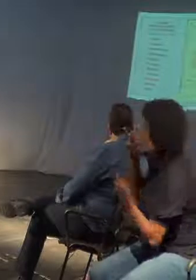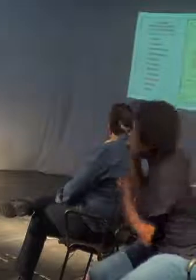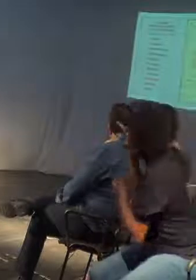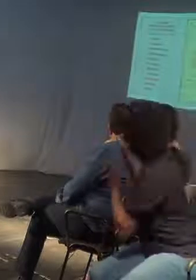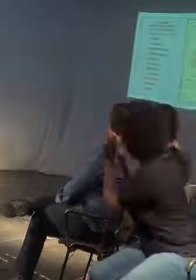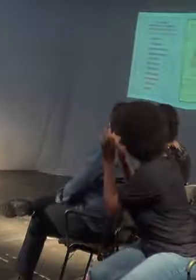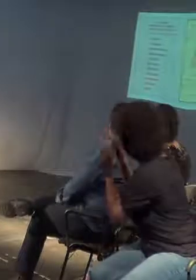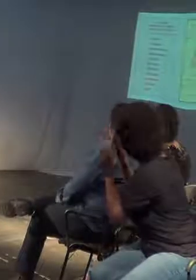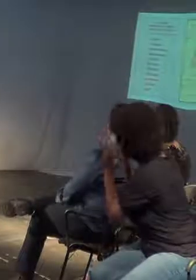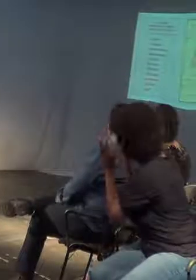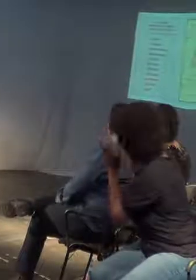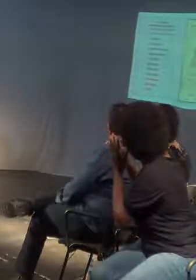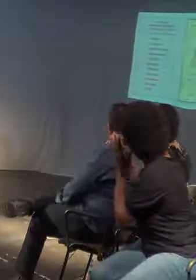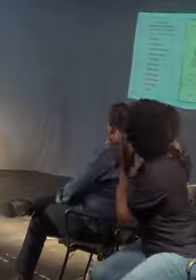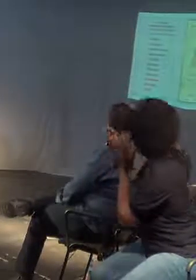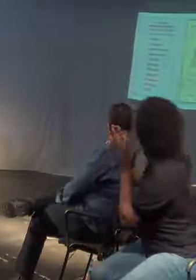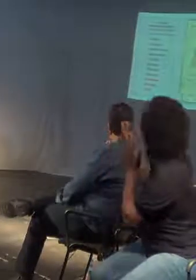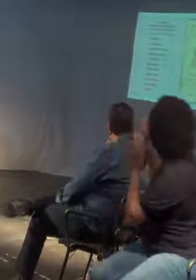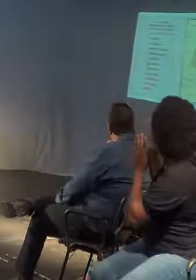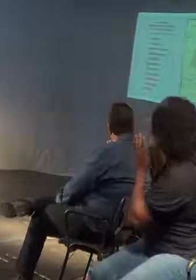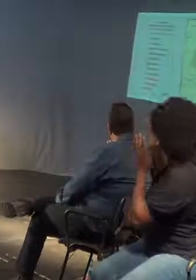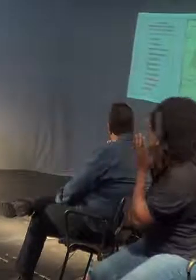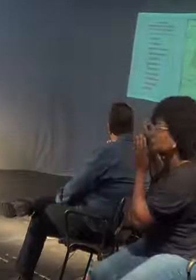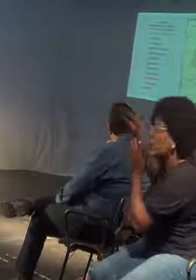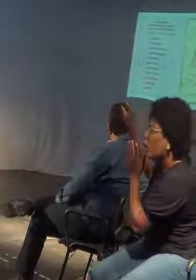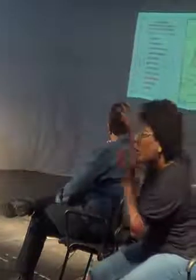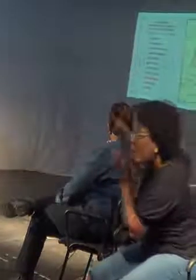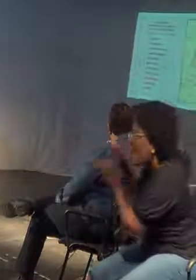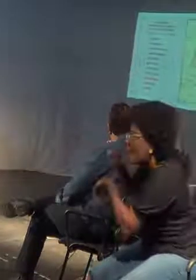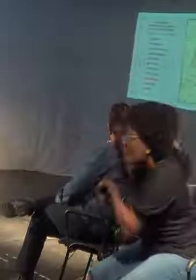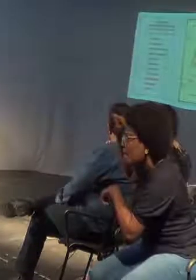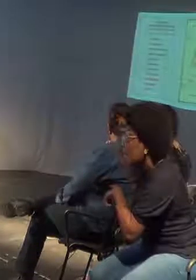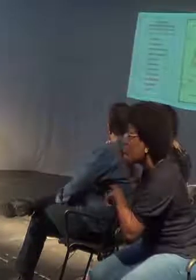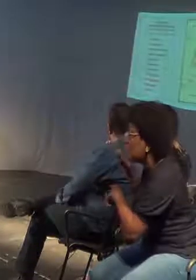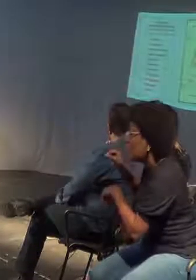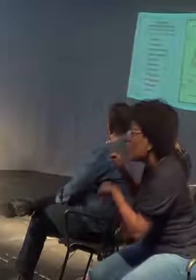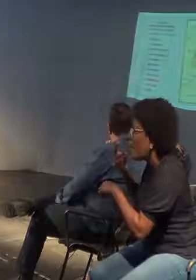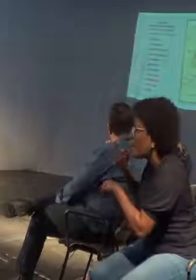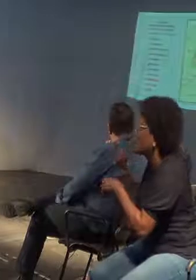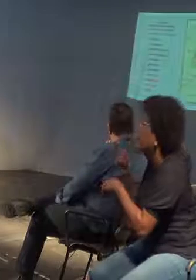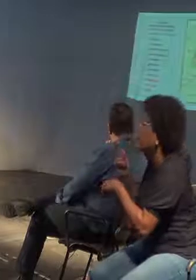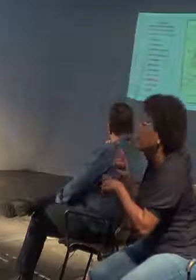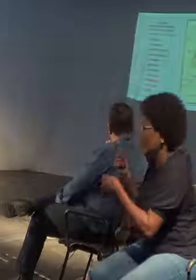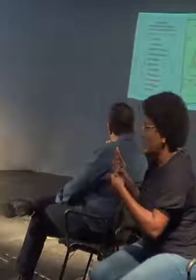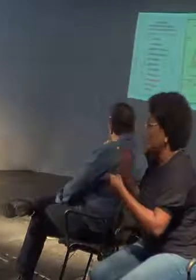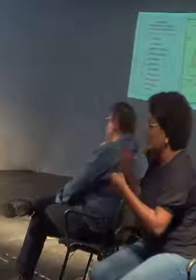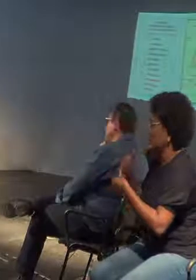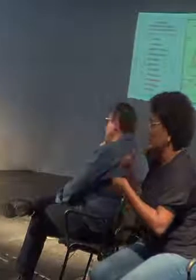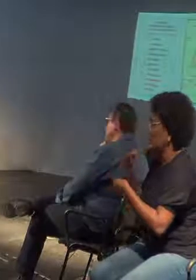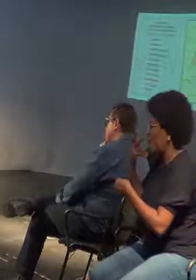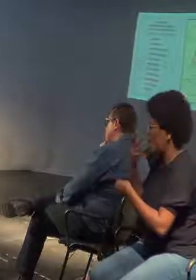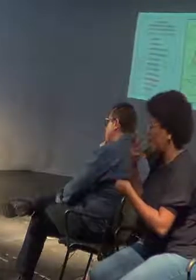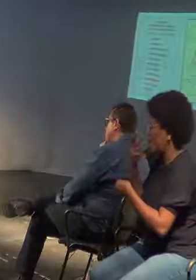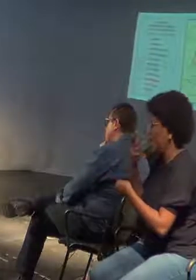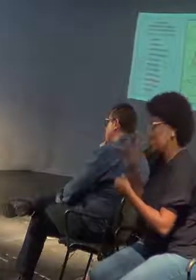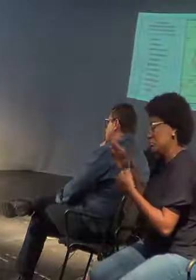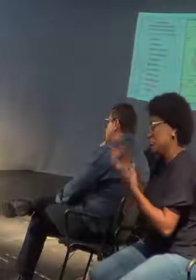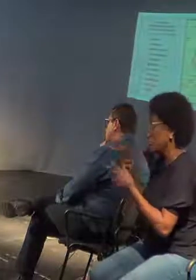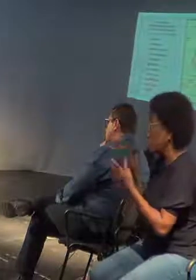cada localidade, e aqui a questão da mobilidade que a gente tem hoje do